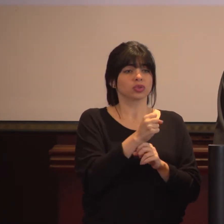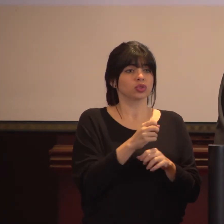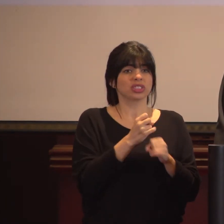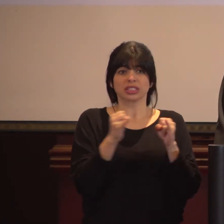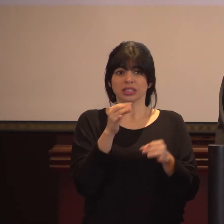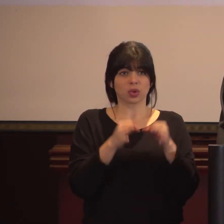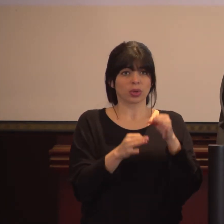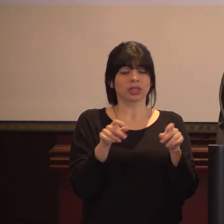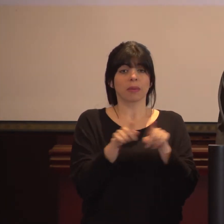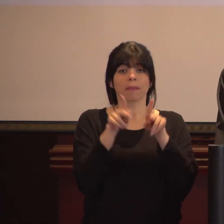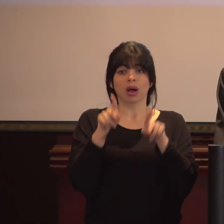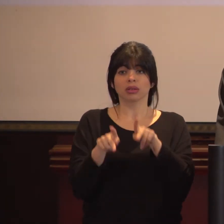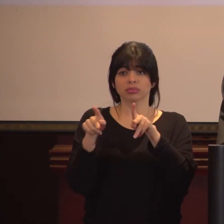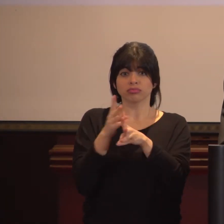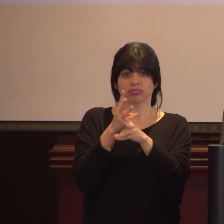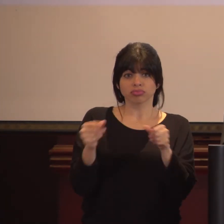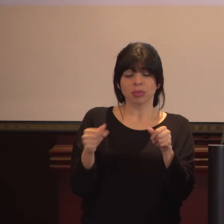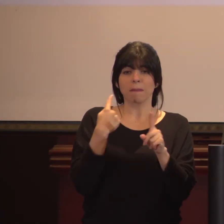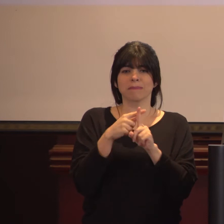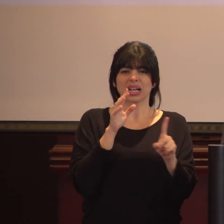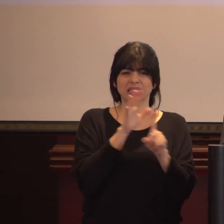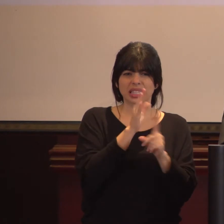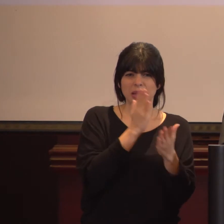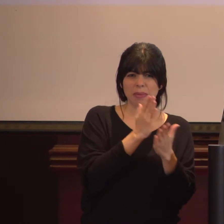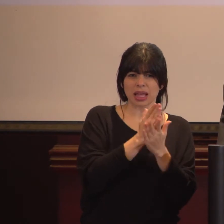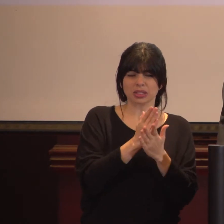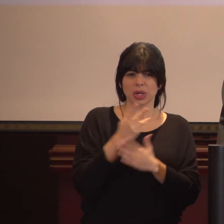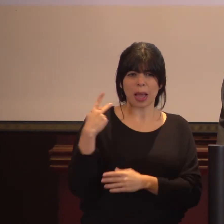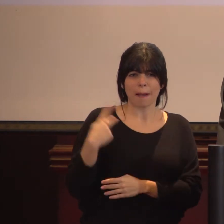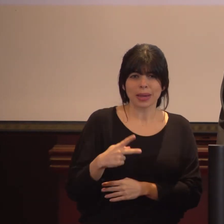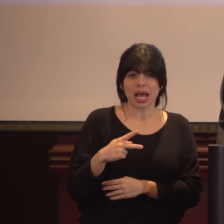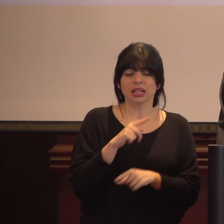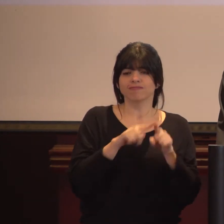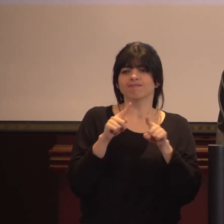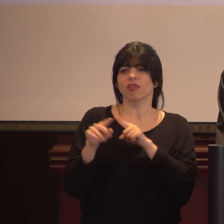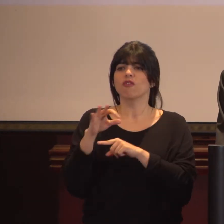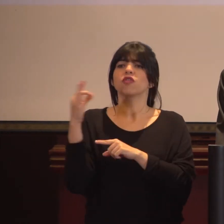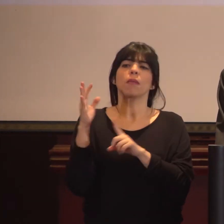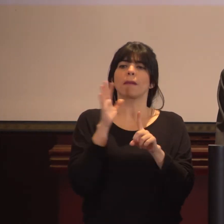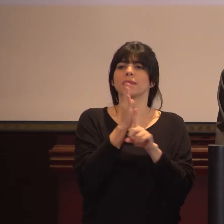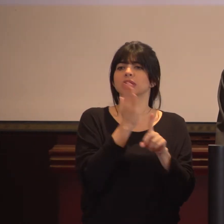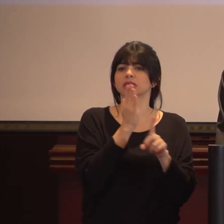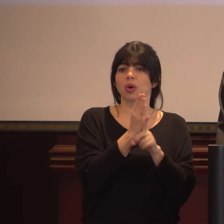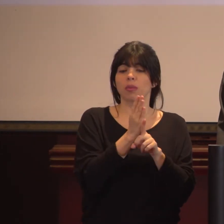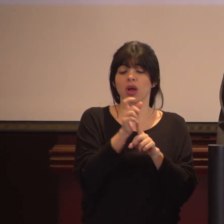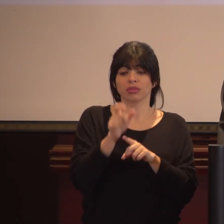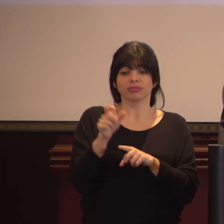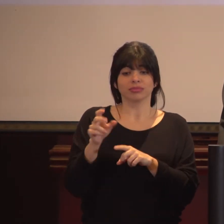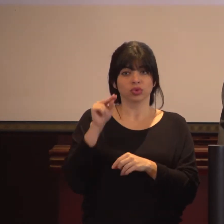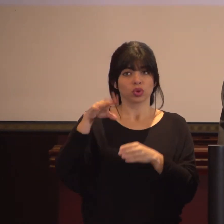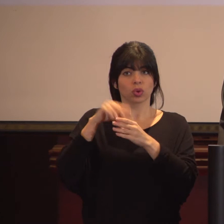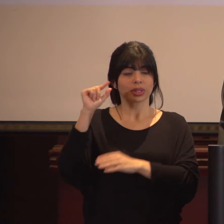y la desaparición al igual que la intimidación y las amenazas son form de persecución de agentes no